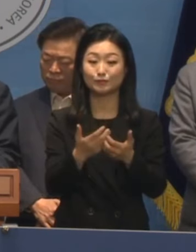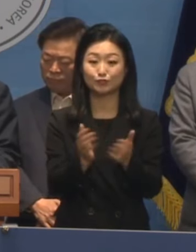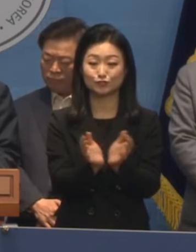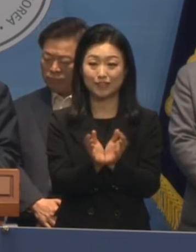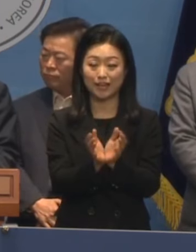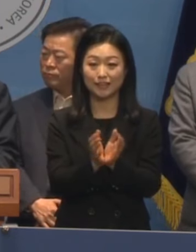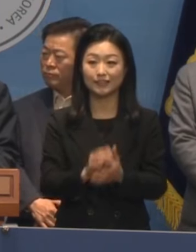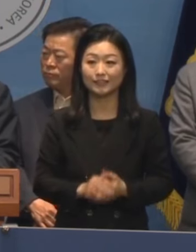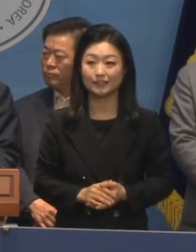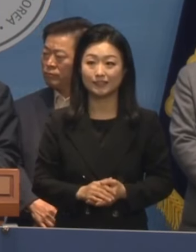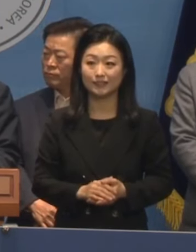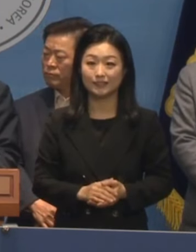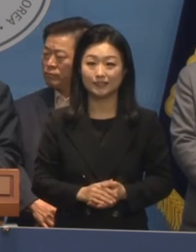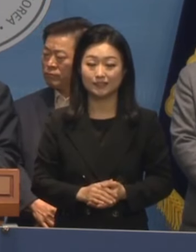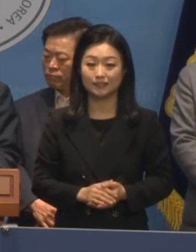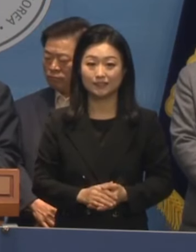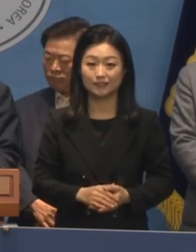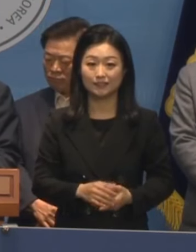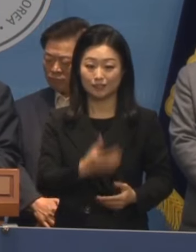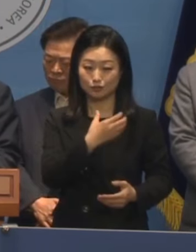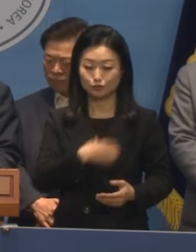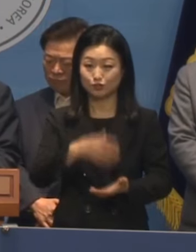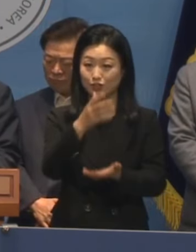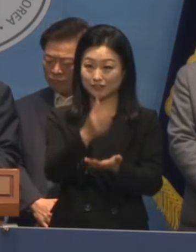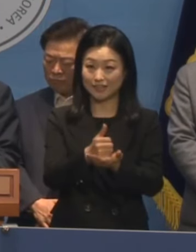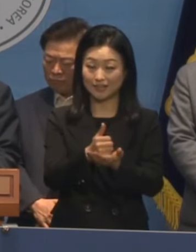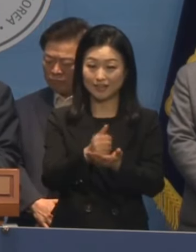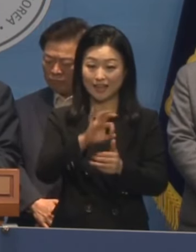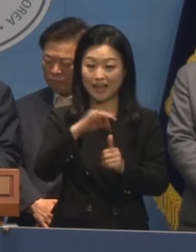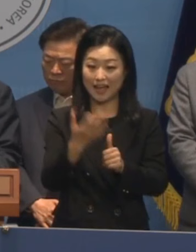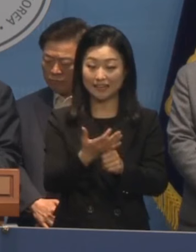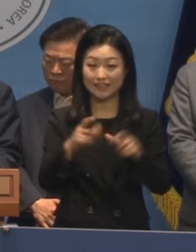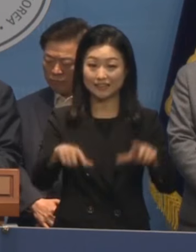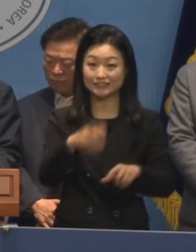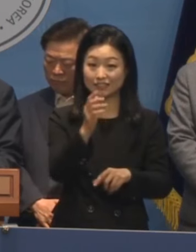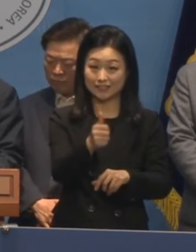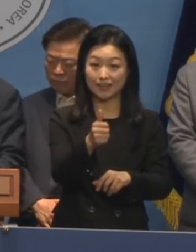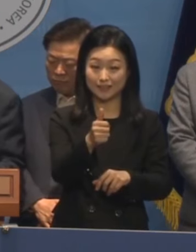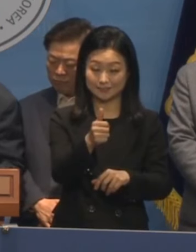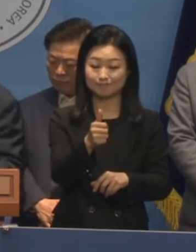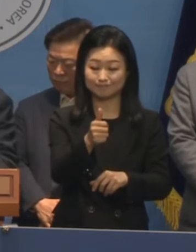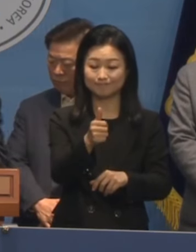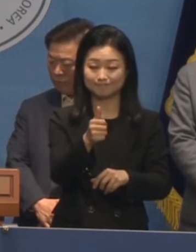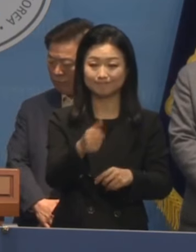기단장 협의 회장이신 최대호 안양 시장님 진행으로 기자 의견을